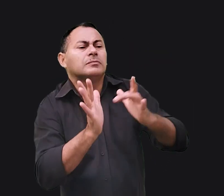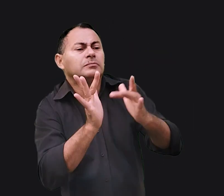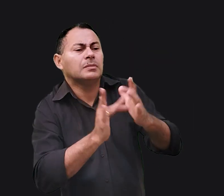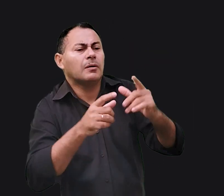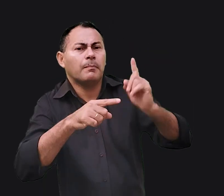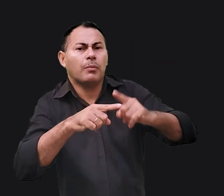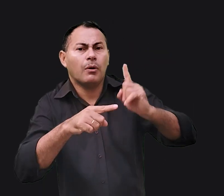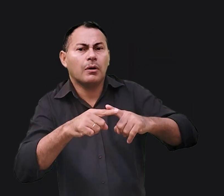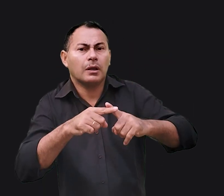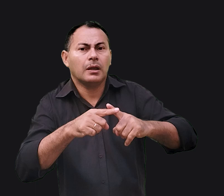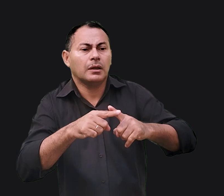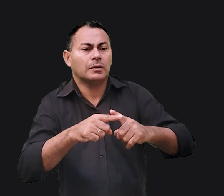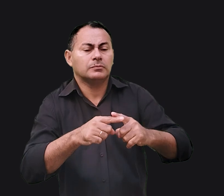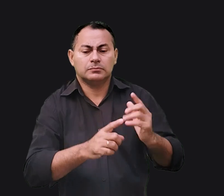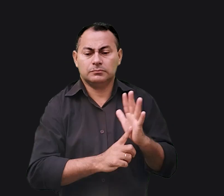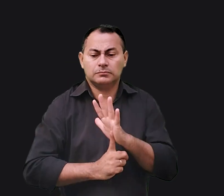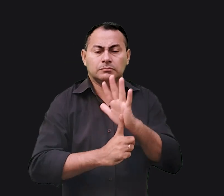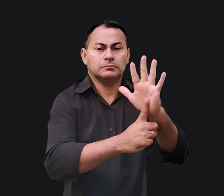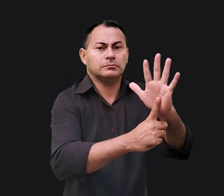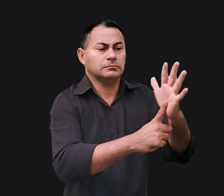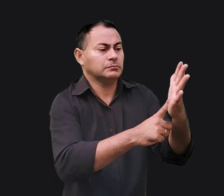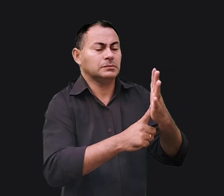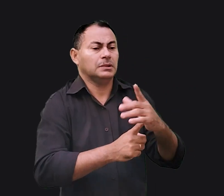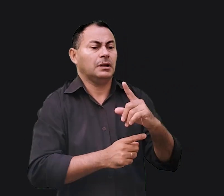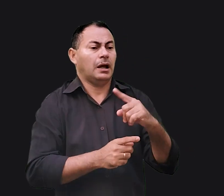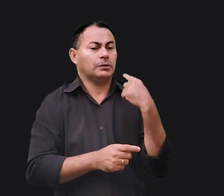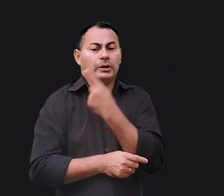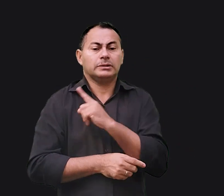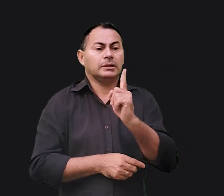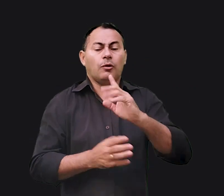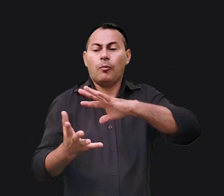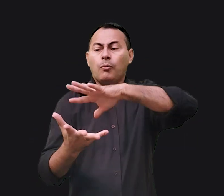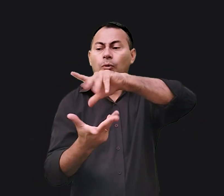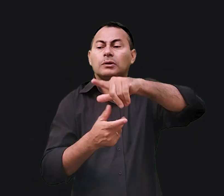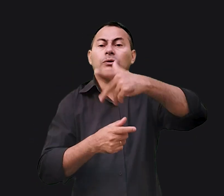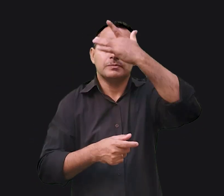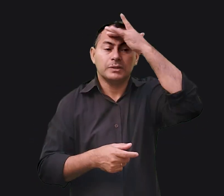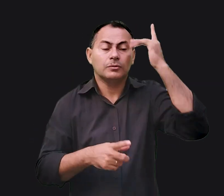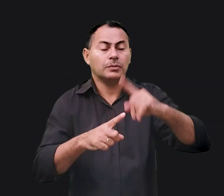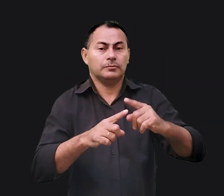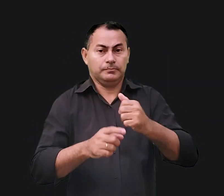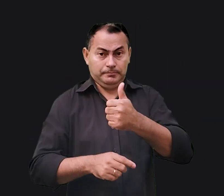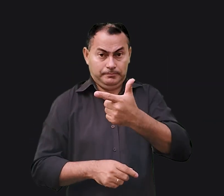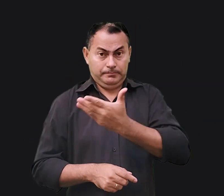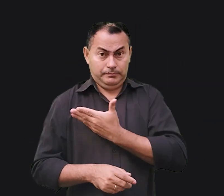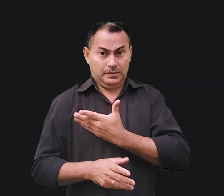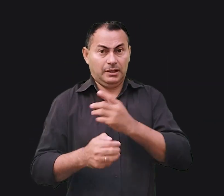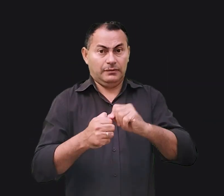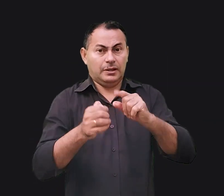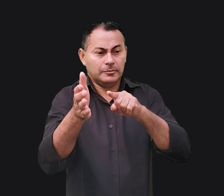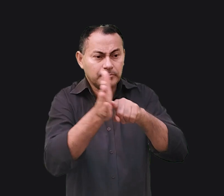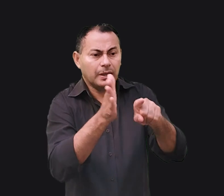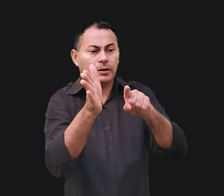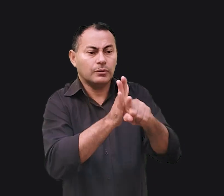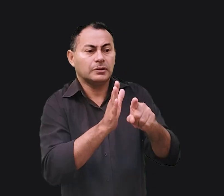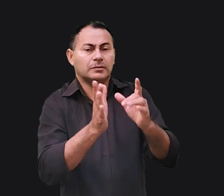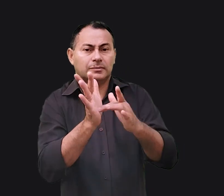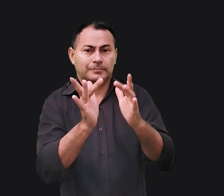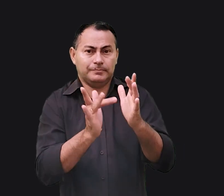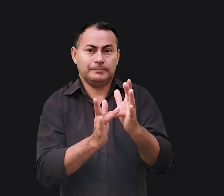mas por que te revelarás a nós e não ao mundo? Os apóstolos fizeram muitas perguntas para Jesus,